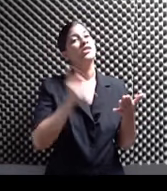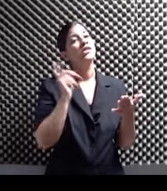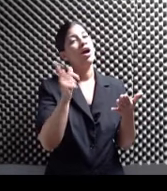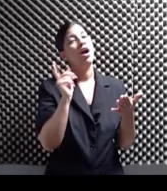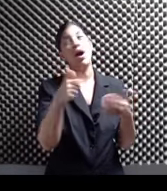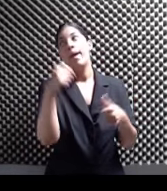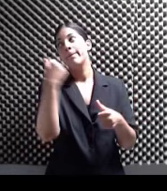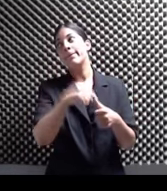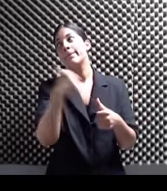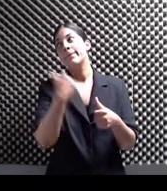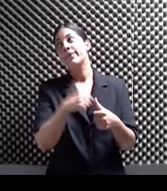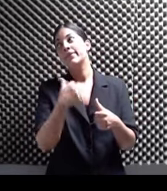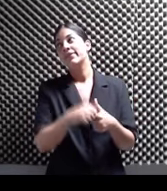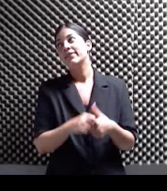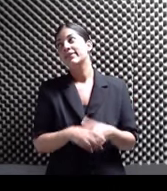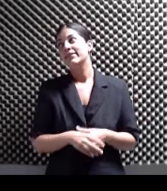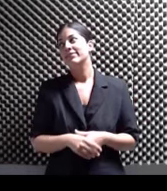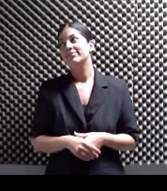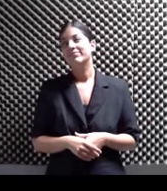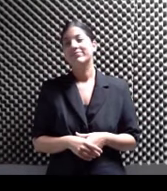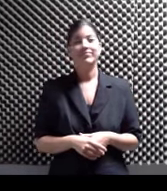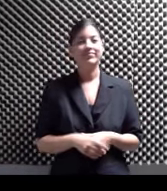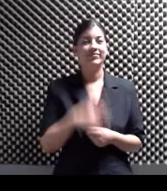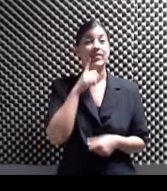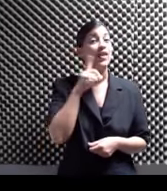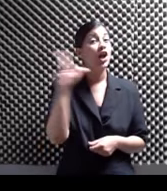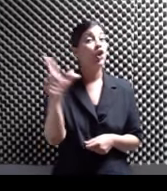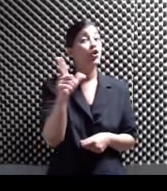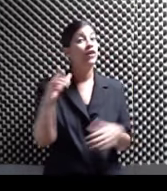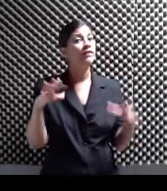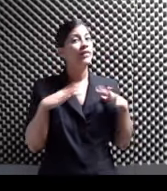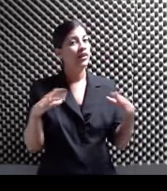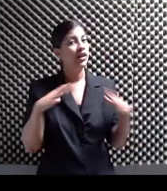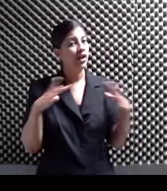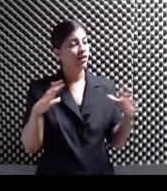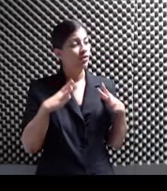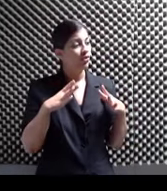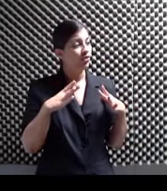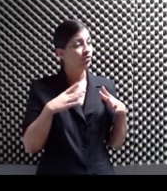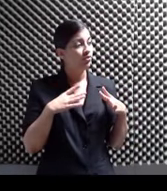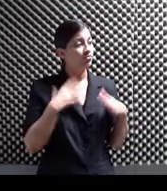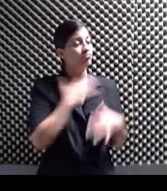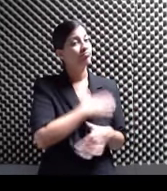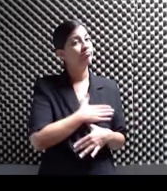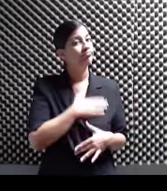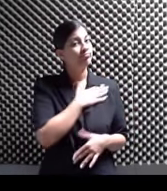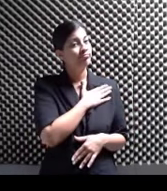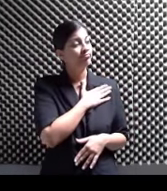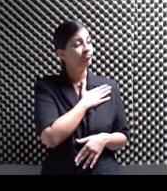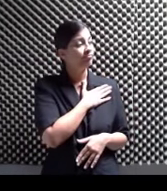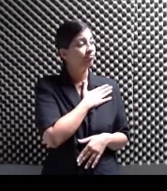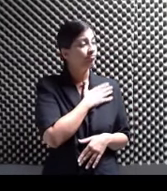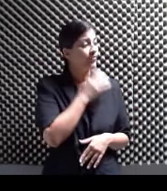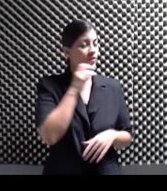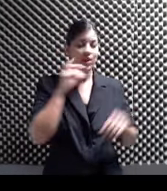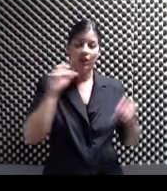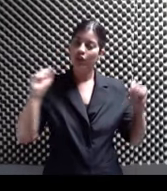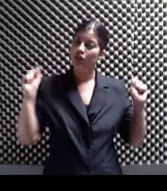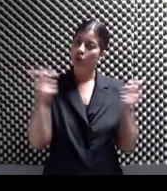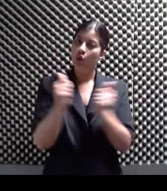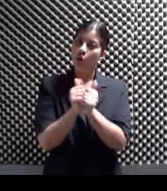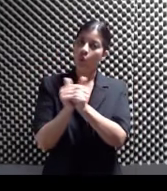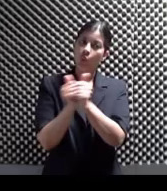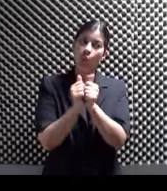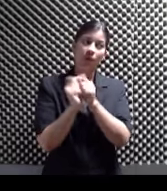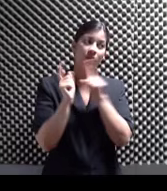lo acuerdes. Ravelo, ¿cómo hace? Que el lunes es día de fiesta, así que mire. Póngase sus pantalones dolor. Vamos a decirle a